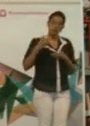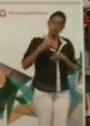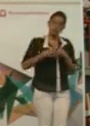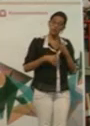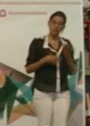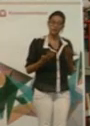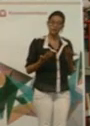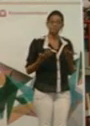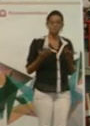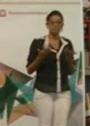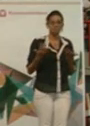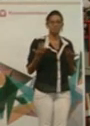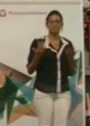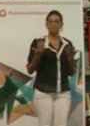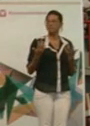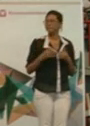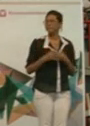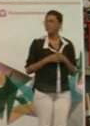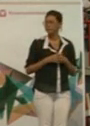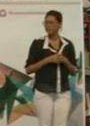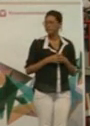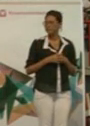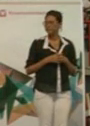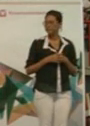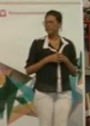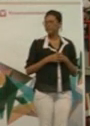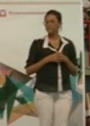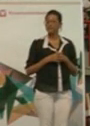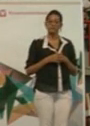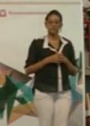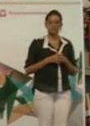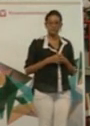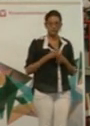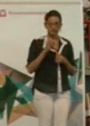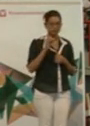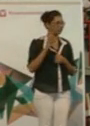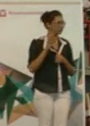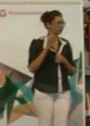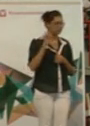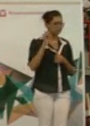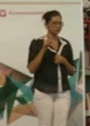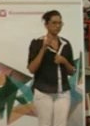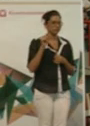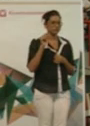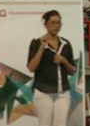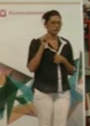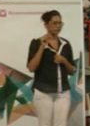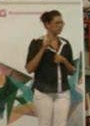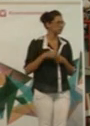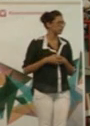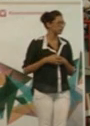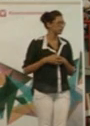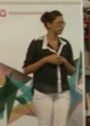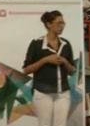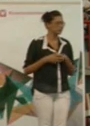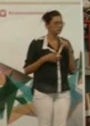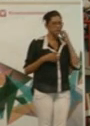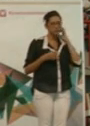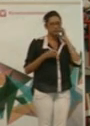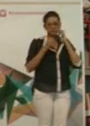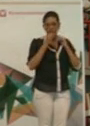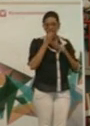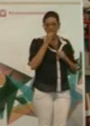ser uma puxada para um tema que você pode vir a ver no Enem. A OTAN hoje, ela é o braço armado dos Estados Unidos.